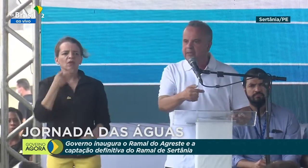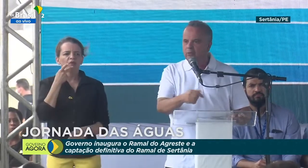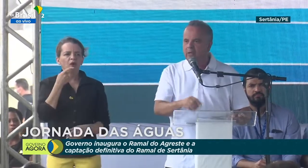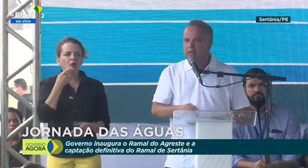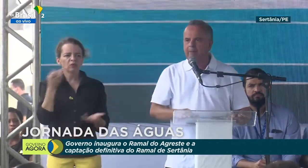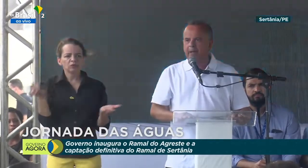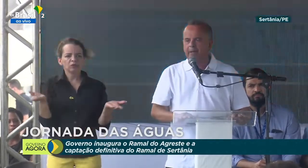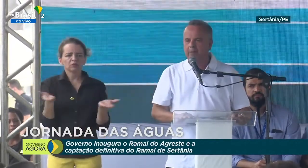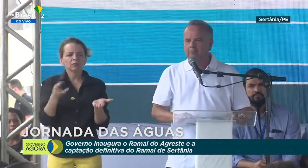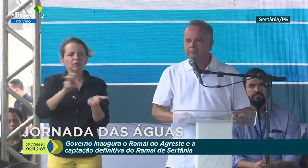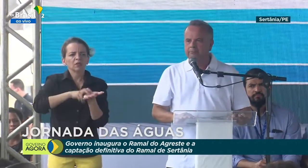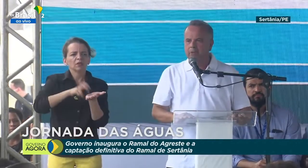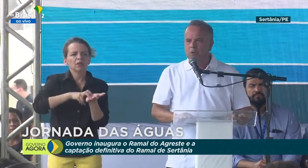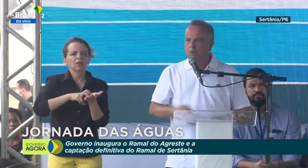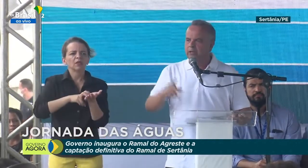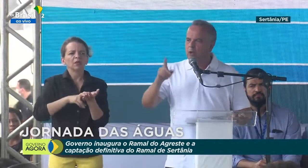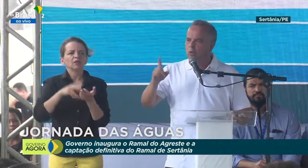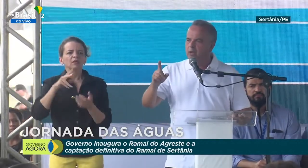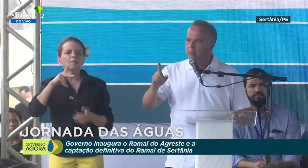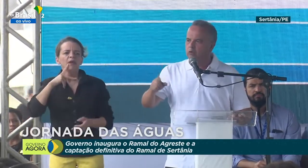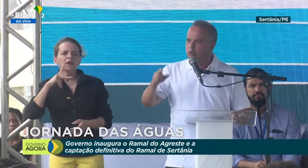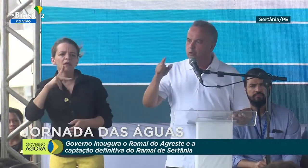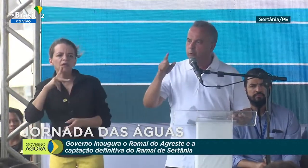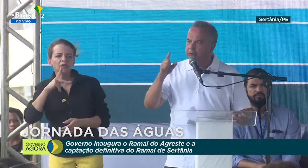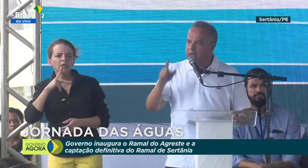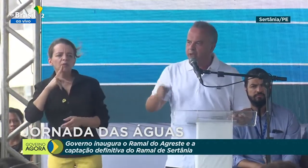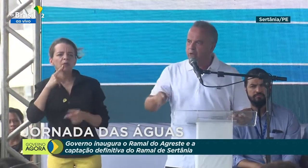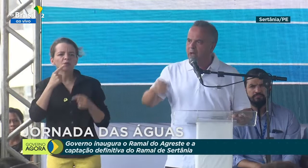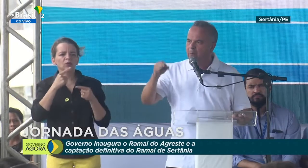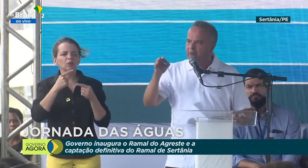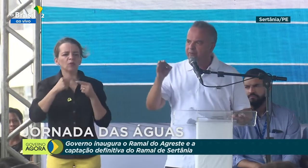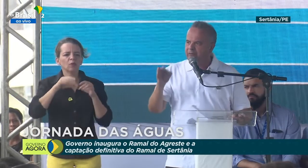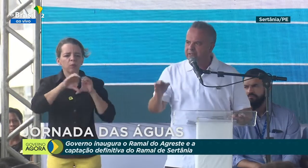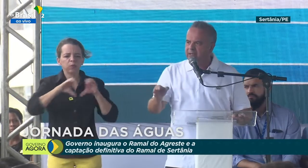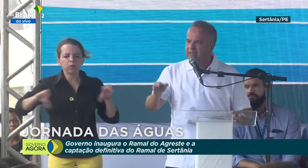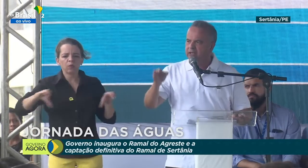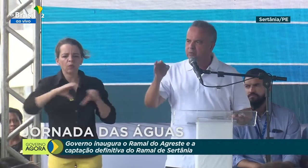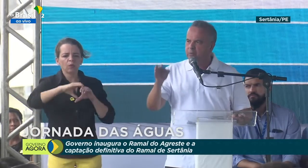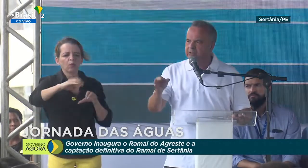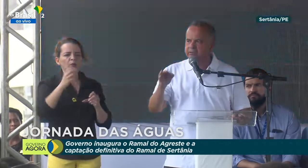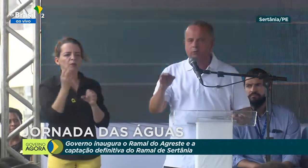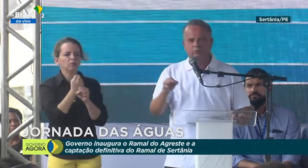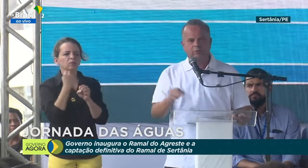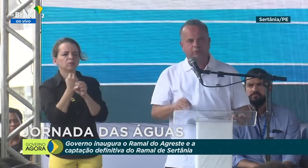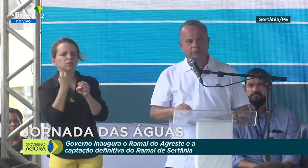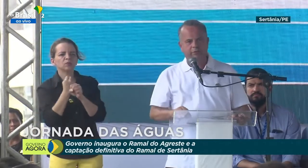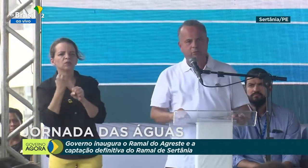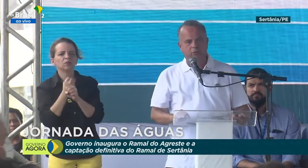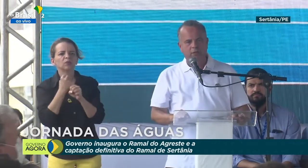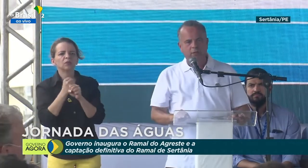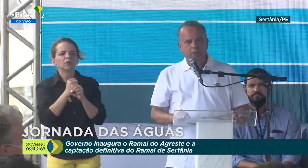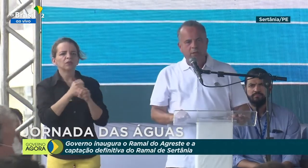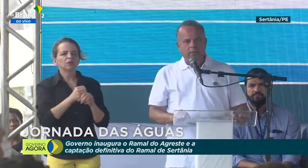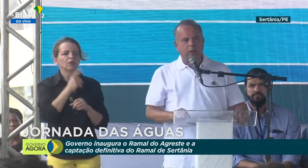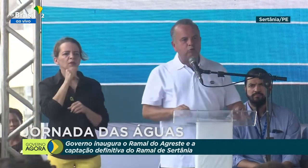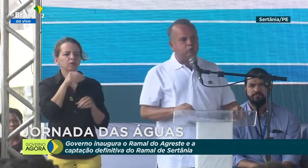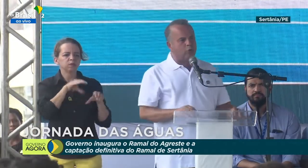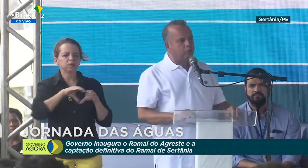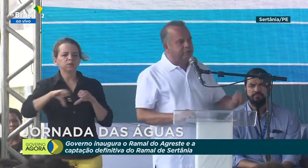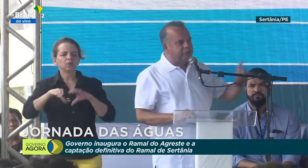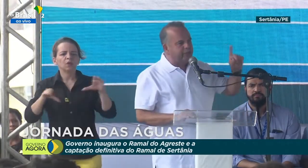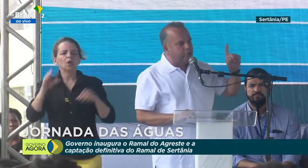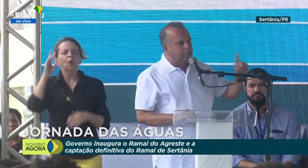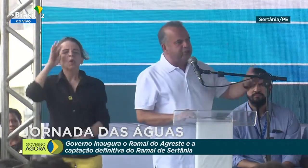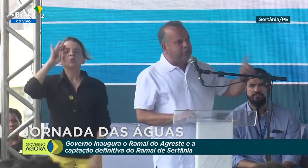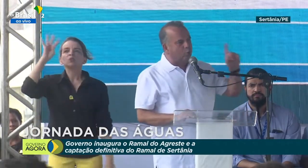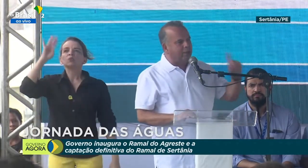mais cedo, lá na Paraíba, quando inauguramos o último trecho da obra física da transposição do São Francisco, que é um sonho